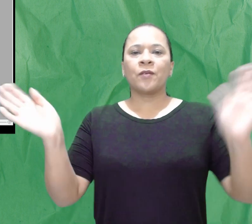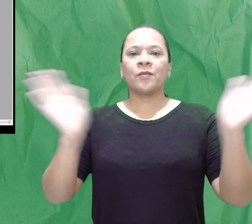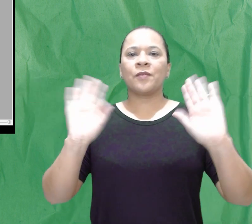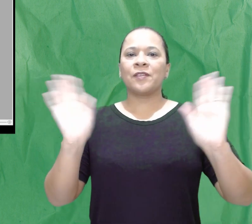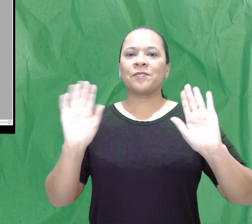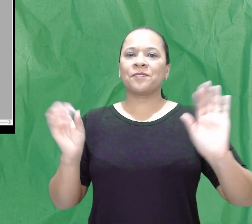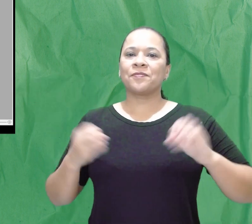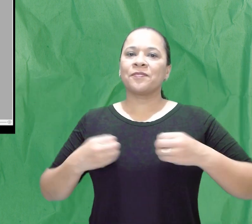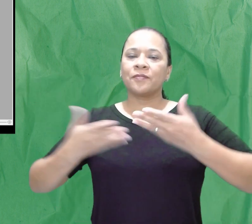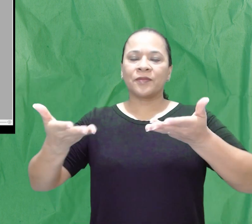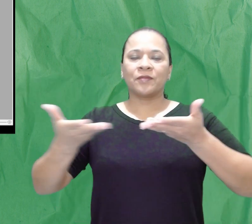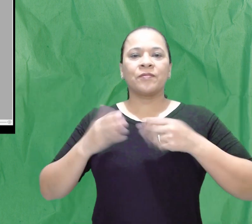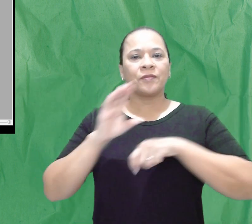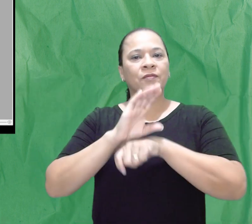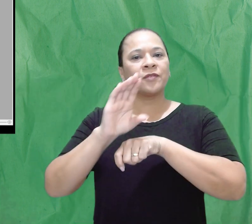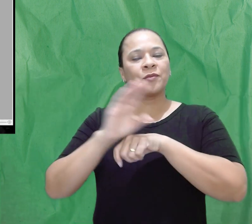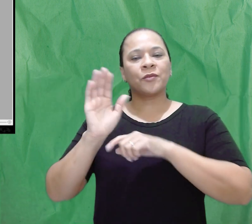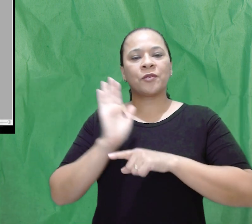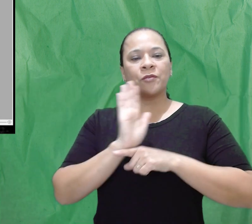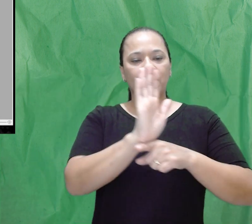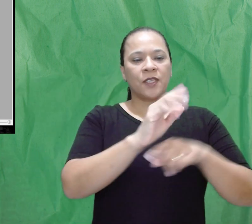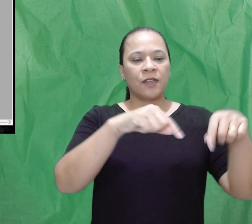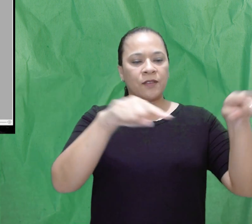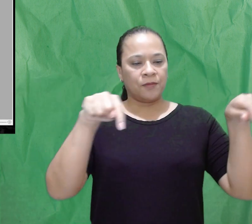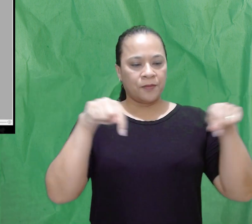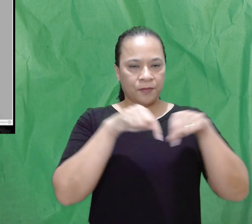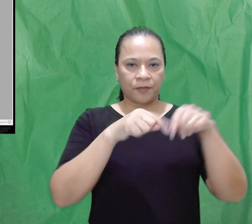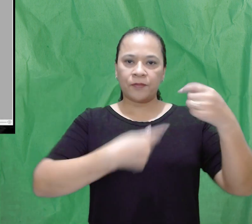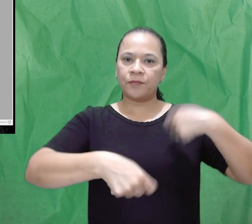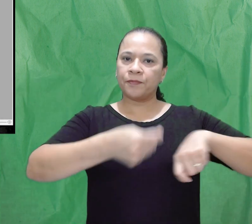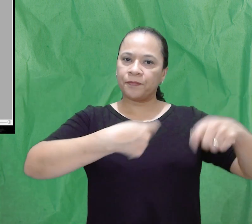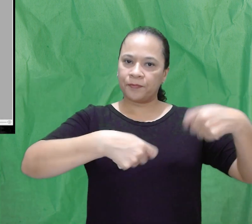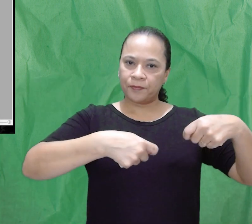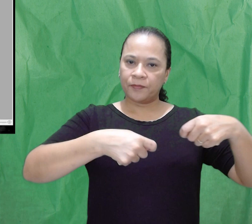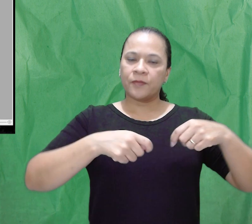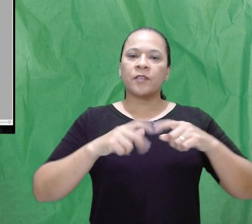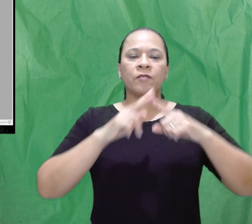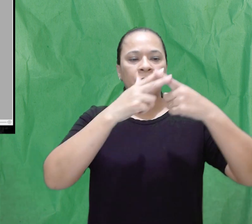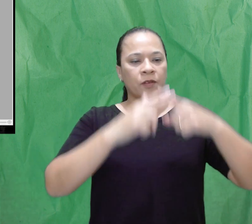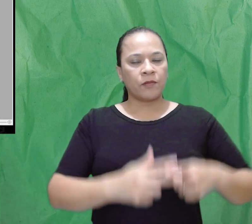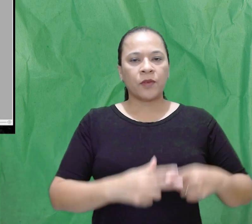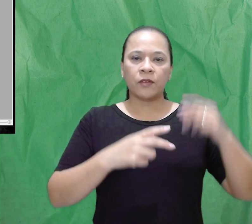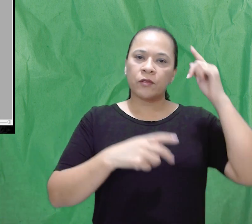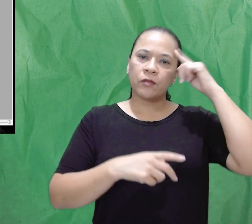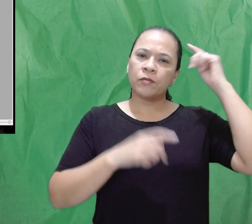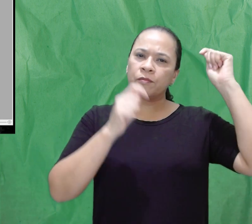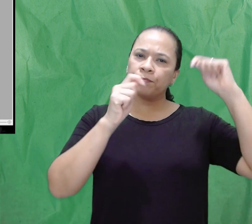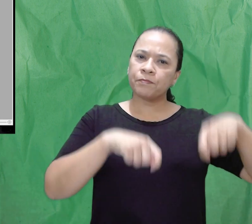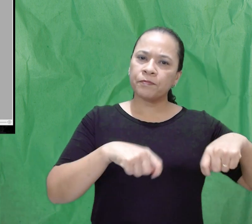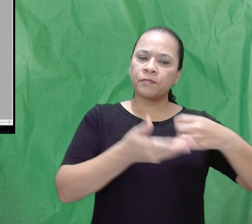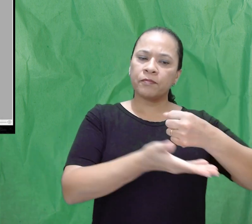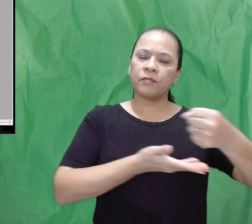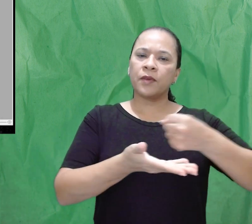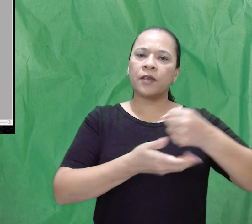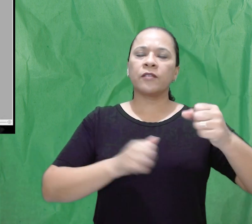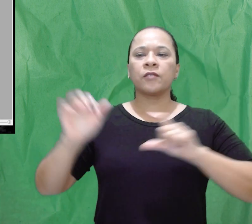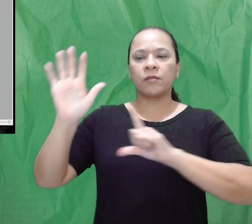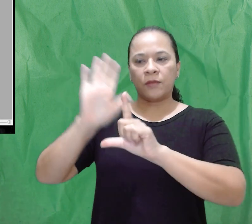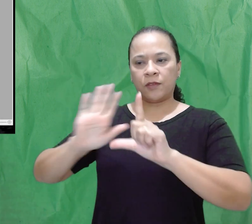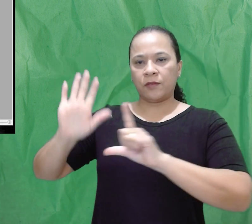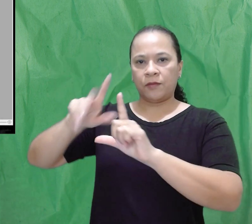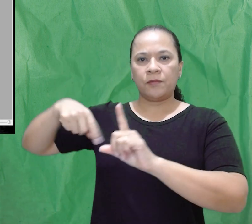Olá, seja bem-vindo ao curso Auxiliar de Escritório Administrativo, Ferramentas e Competências Básicas